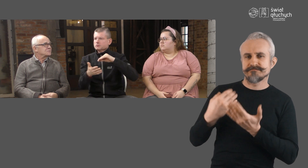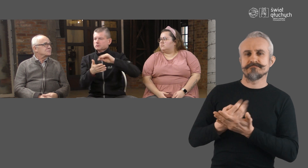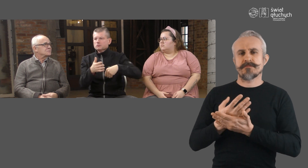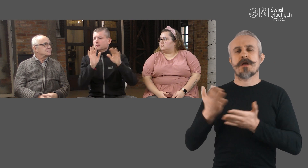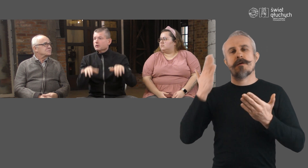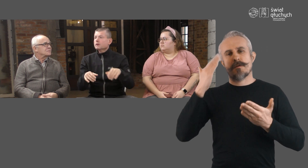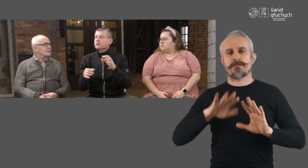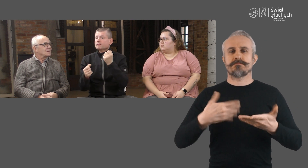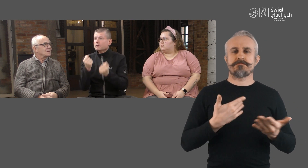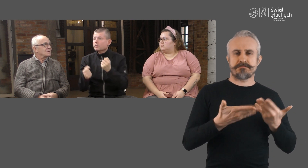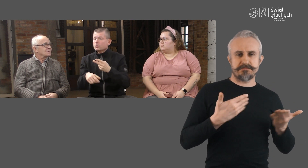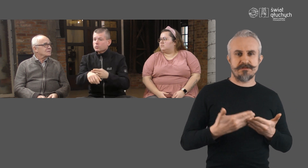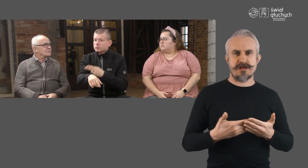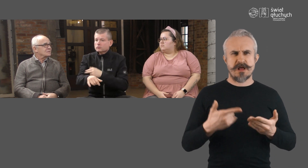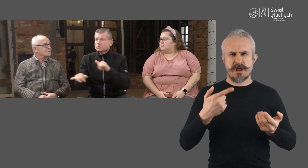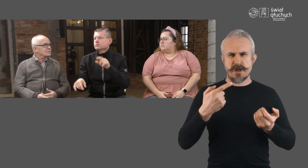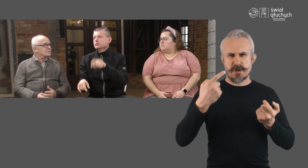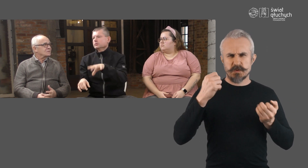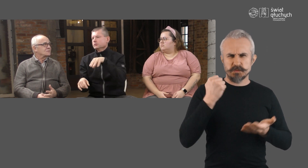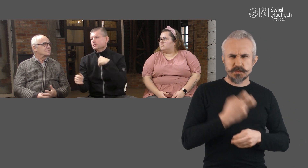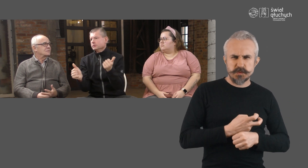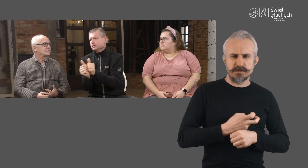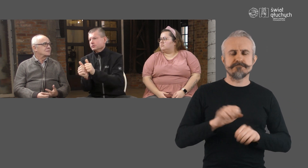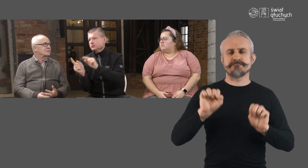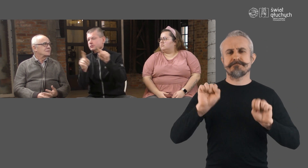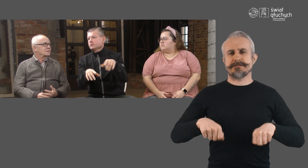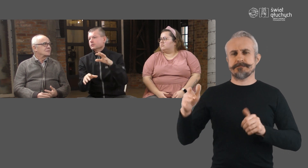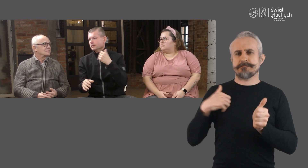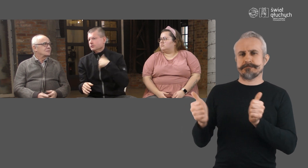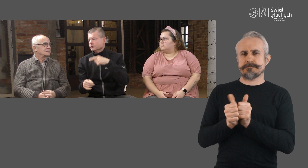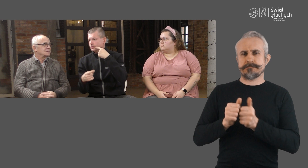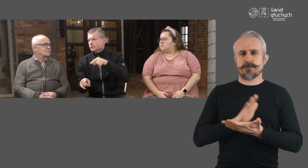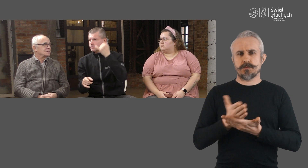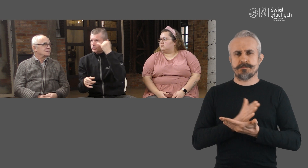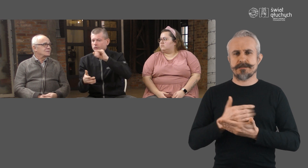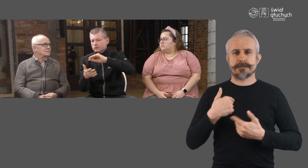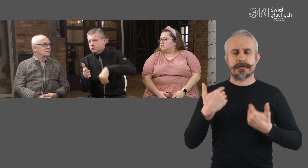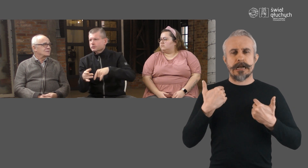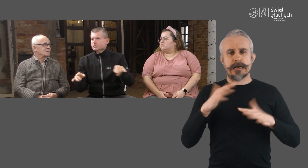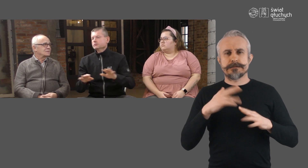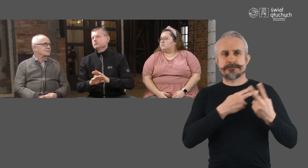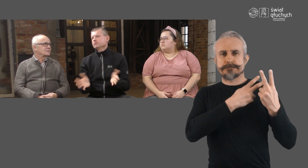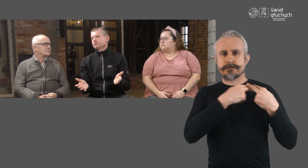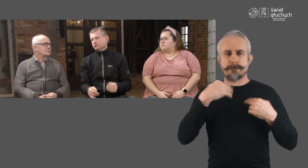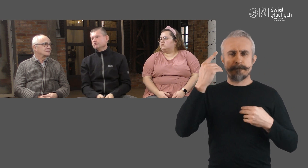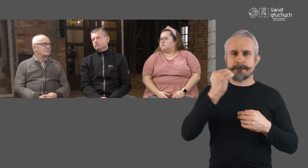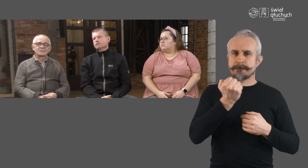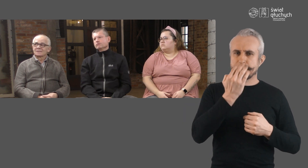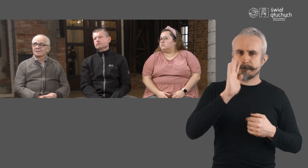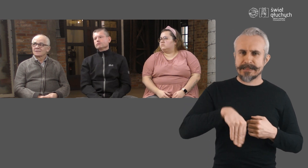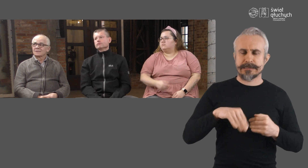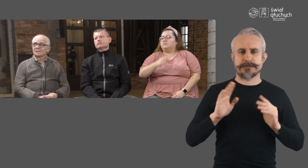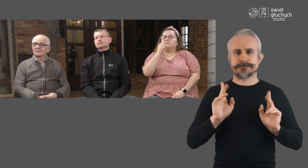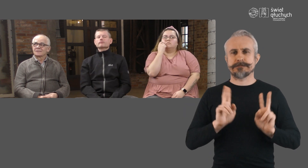się online i wtedy dopiero wiem, jaka jest tego treść. No wiadomo, że jeżeli to są jakieś ważne, odpowiedzialne dokumenty, no to